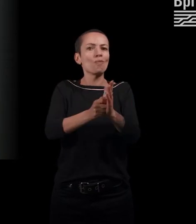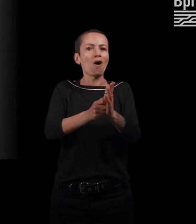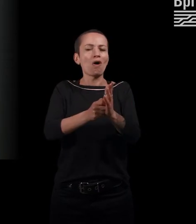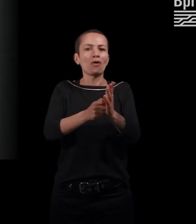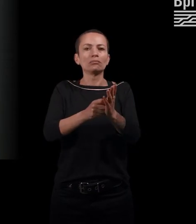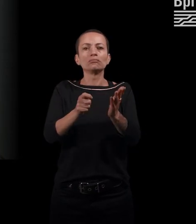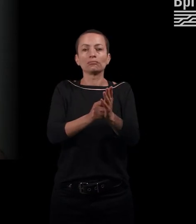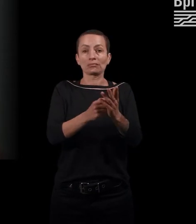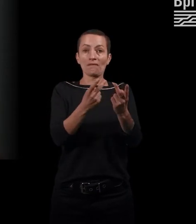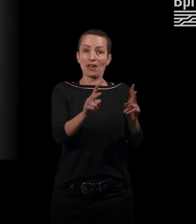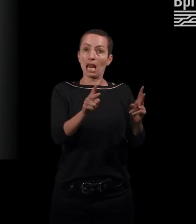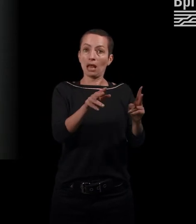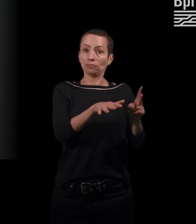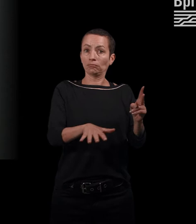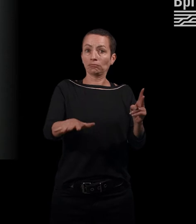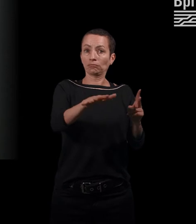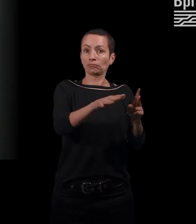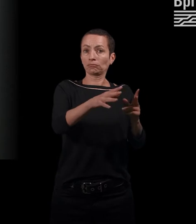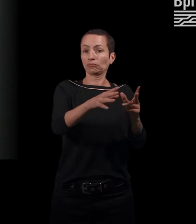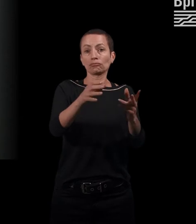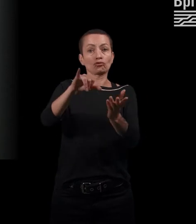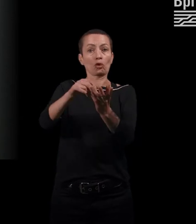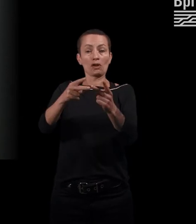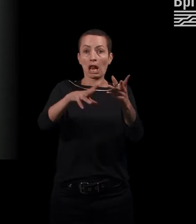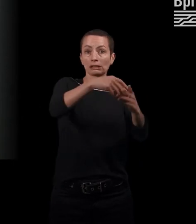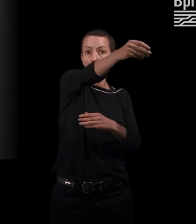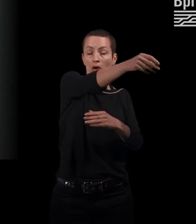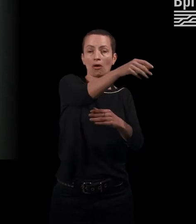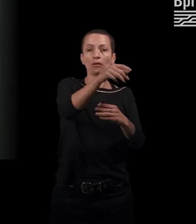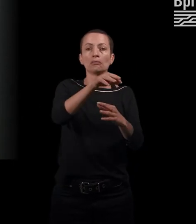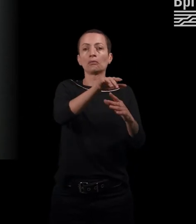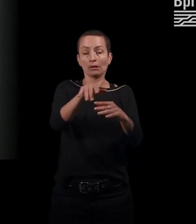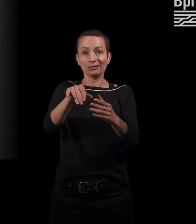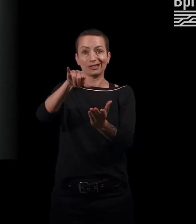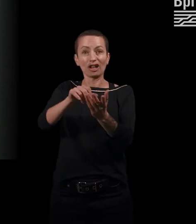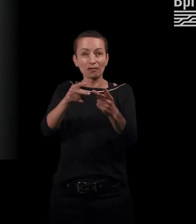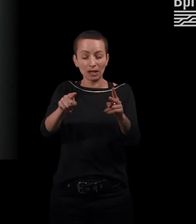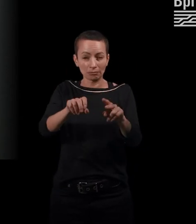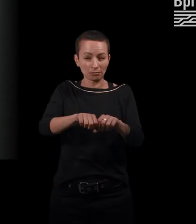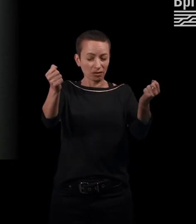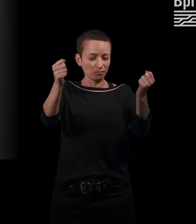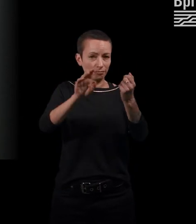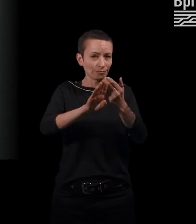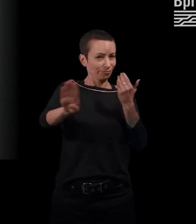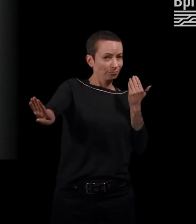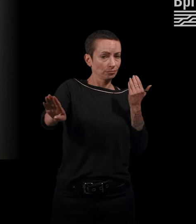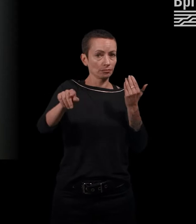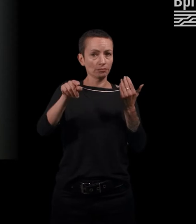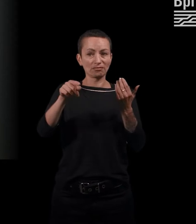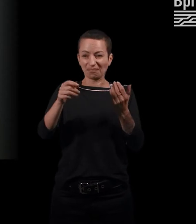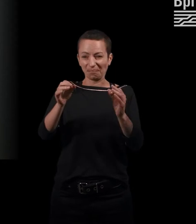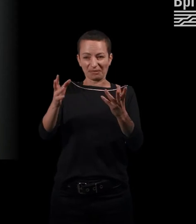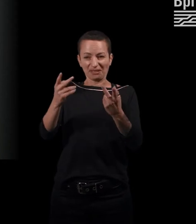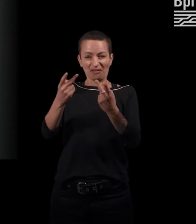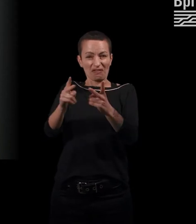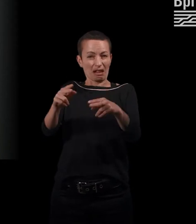un moment donné où on passe de la ville, qui est à l'extérieur du centre-ville, au centre-ville qui est, d'une certaine manière, une